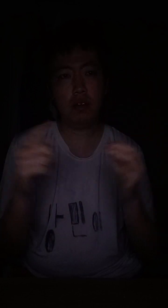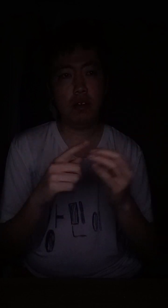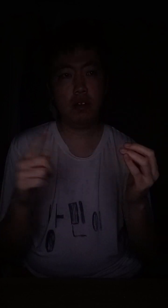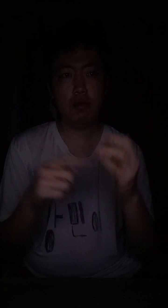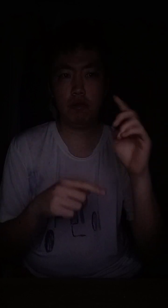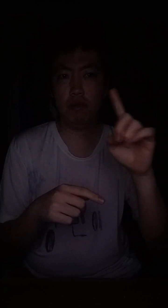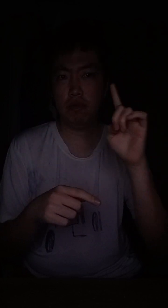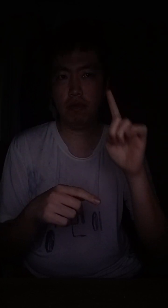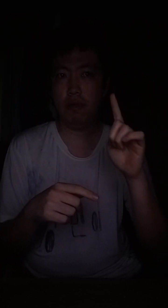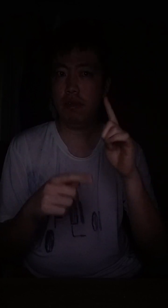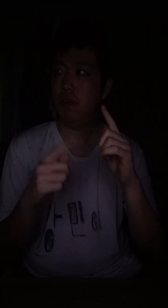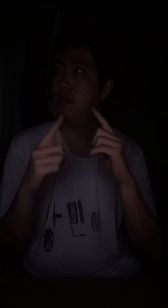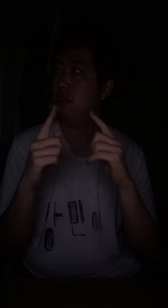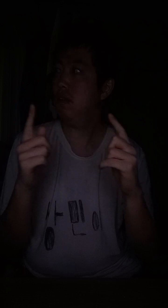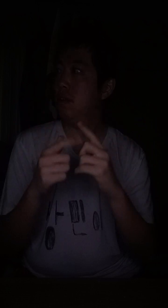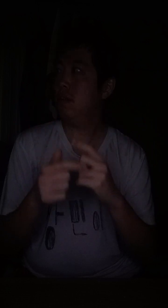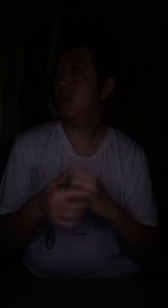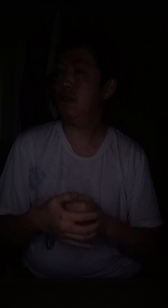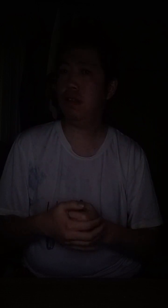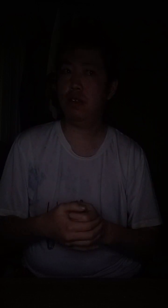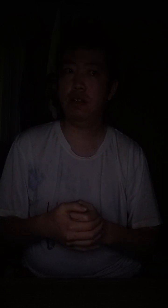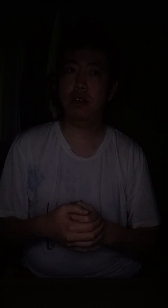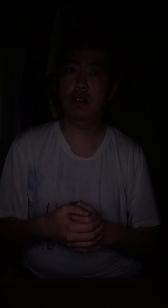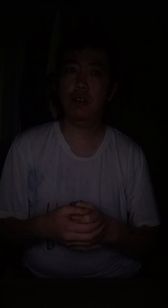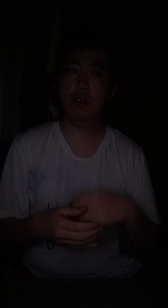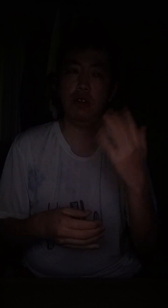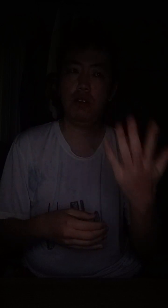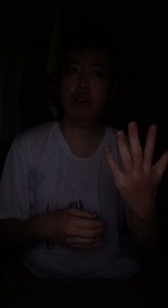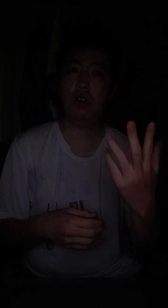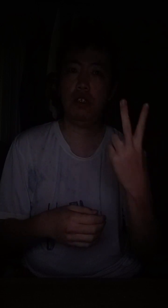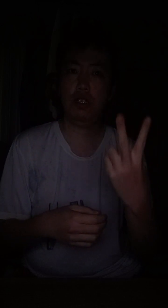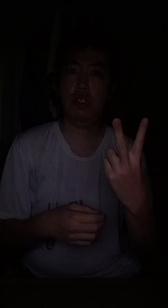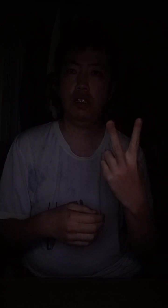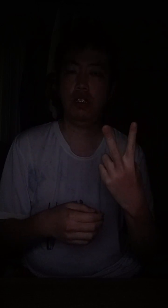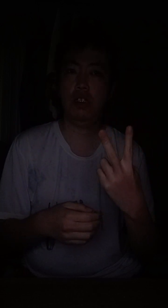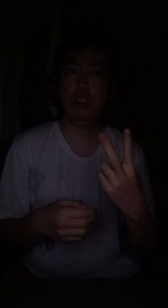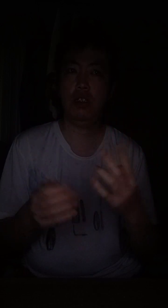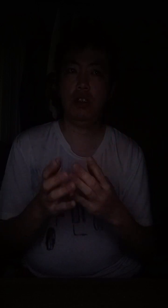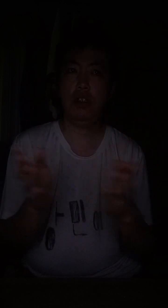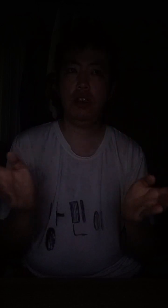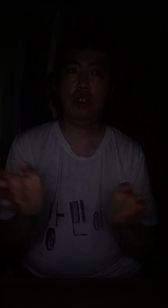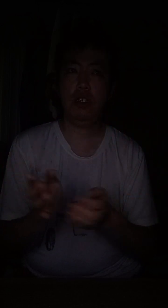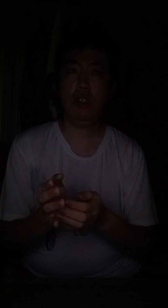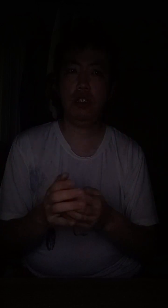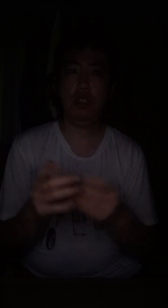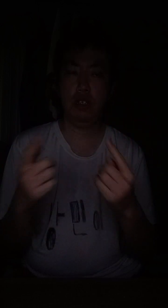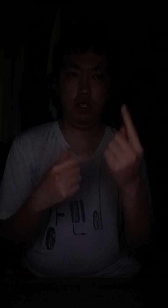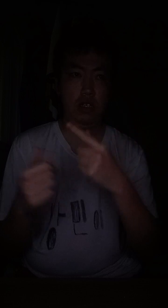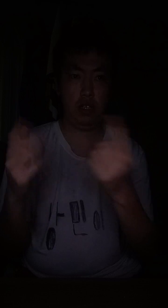거라고 그러더라고요. 시중에서는 5만 원에서 20만 원까지 하는 몰카 탐지기도 쉽게 찾아볼 수